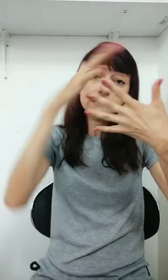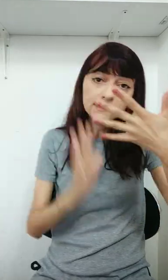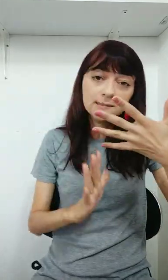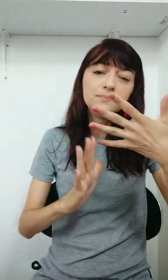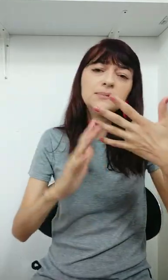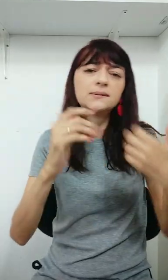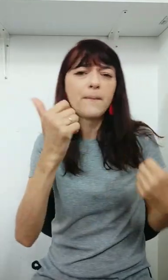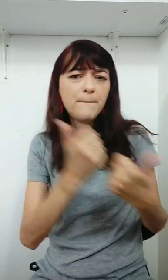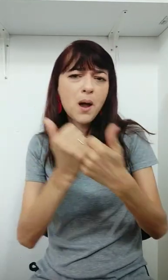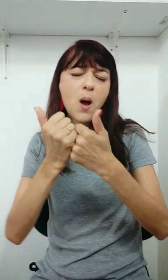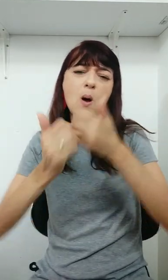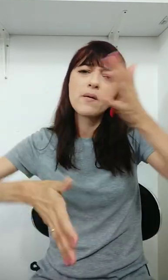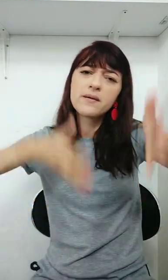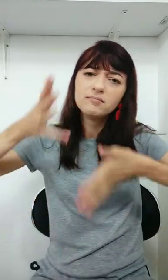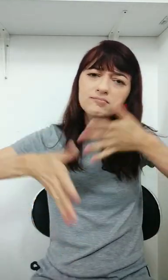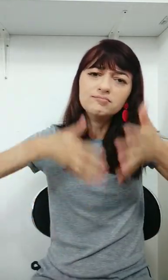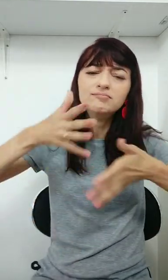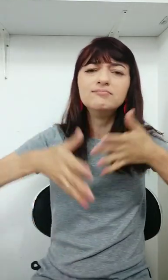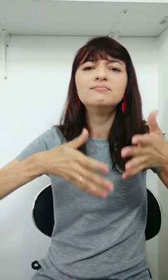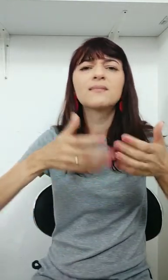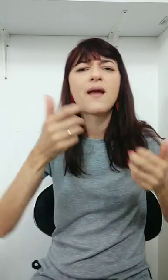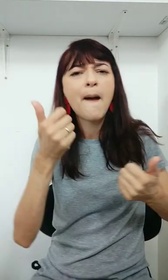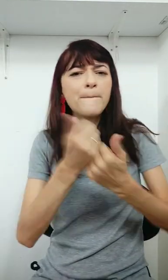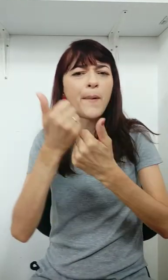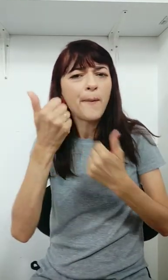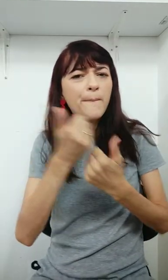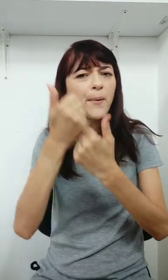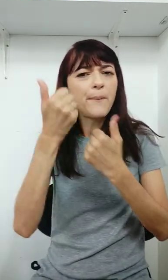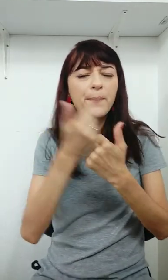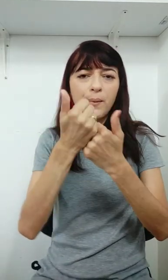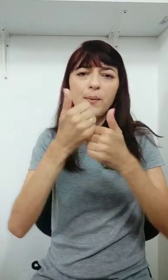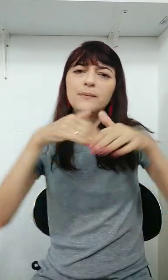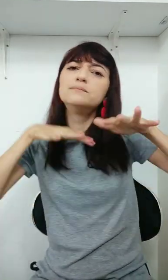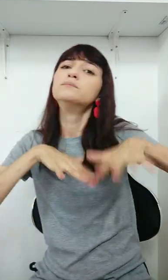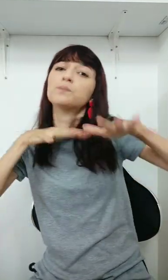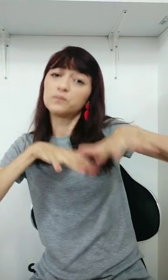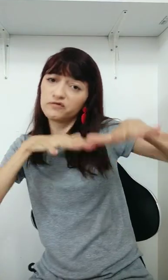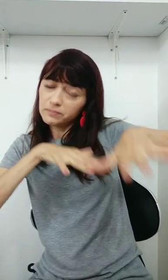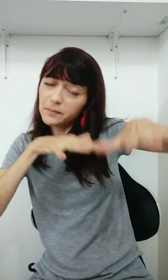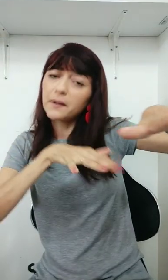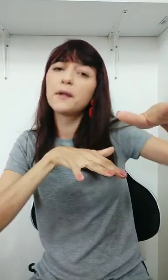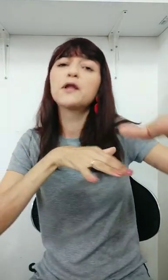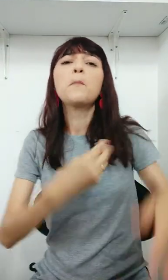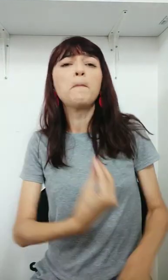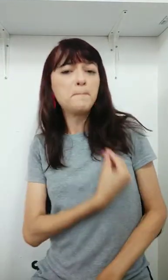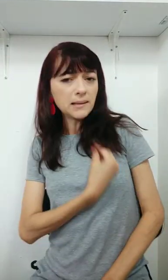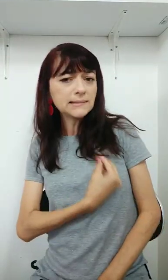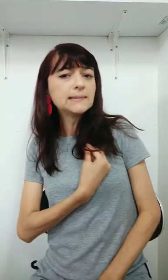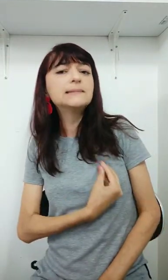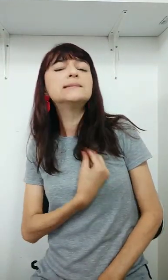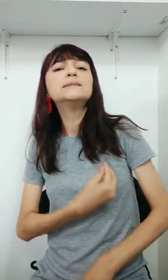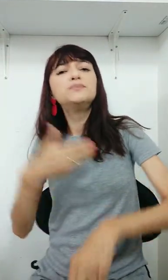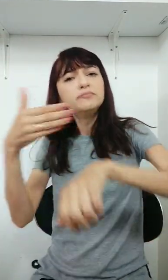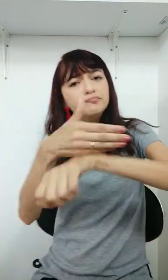da comunidade surda, tá? São aqueles que apoiam a Libras, a língua de sinais. São aqueles que apoiam o movimento surdo